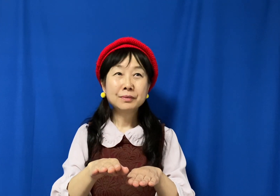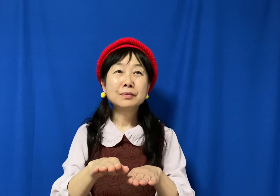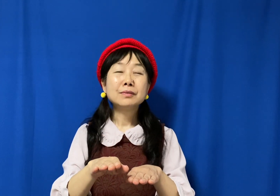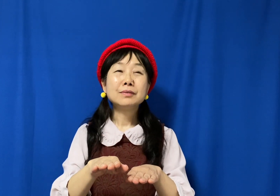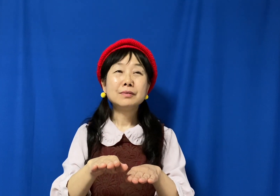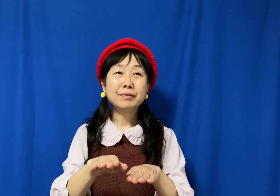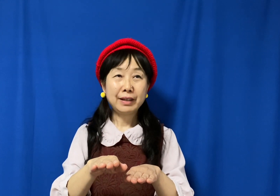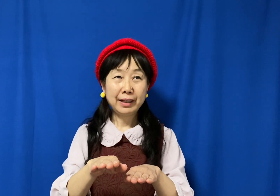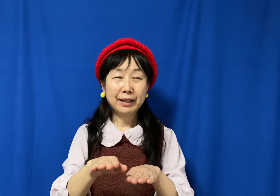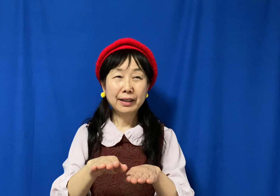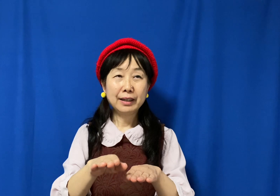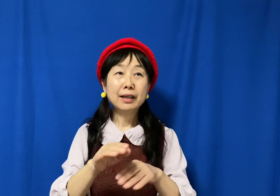ね、